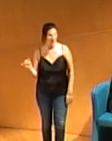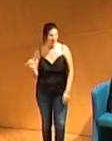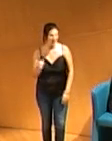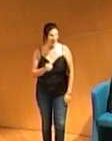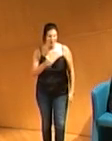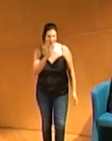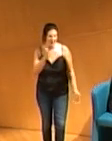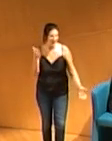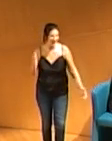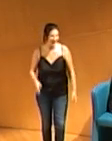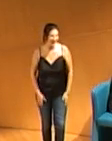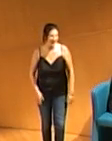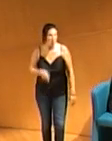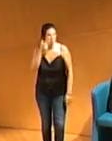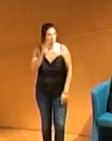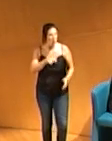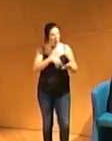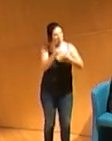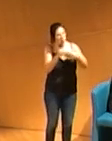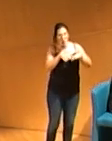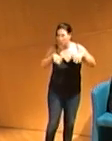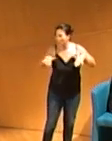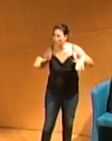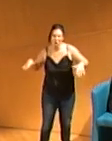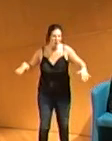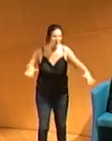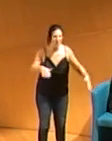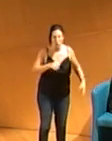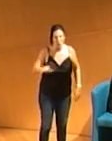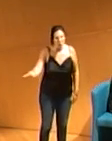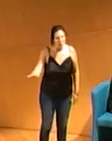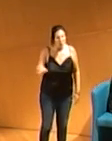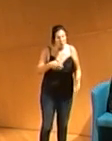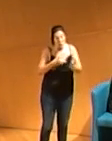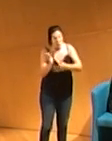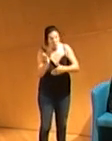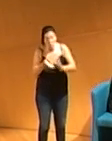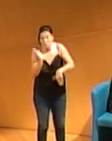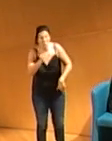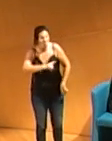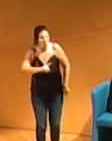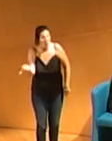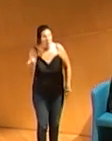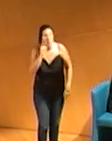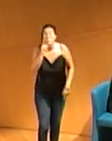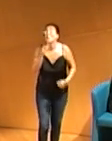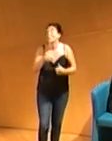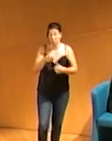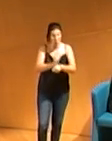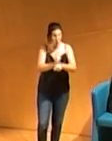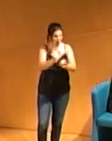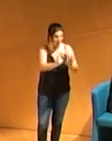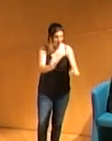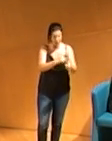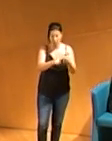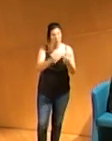étage du foyer. Ils ne vont pas les menacer, ils ne sortent pas. Mais pourquoi ils ne sortent pas ? Parce qu'il n'y a pas assez d'éducs, parce qu'il n'y a pas de voiture, parce